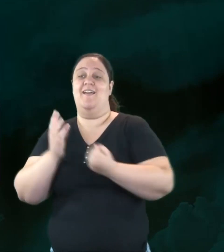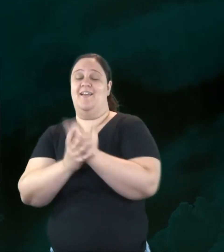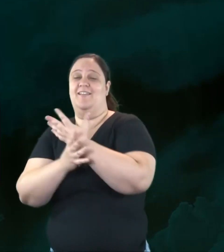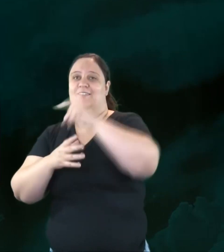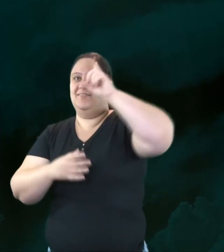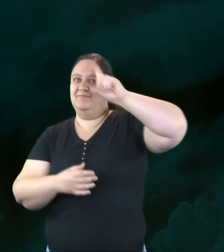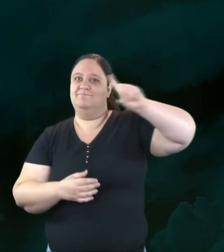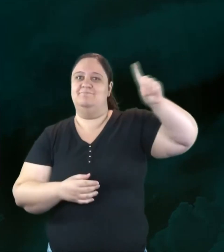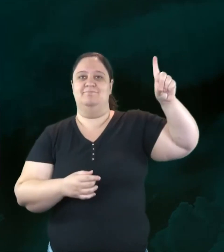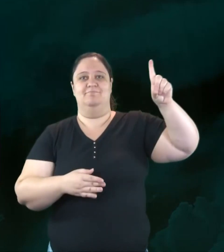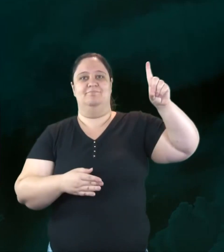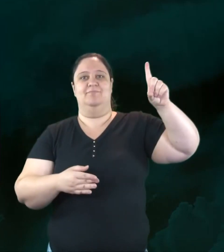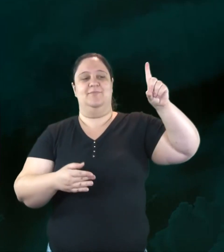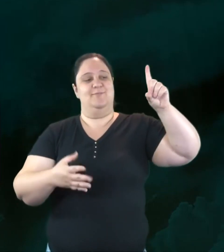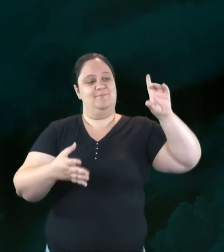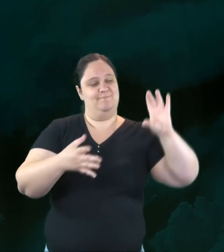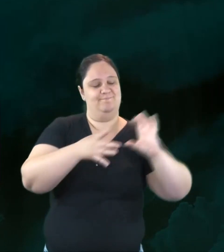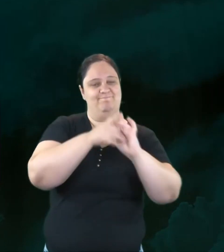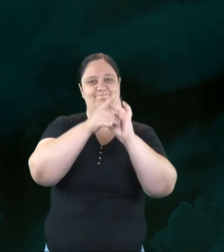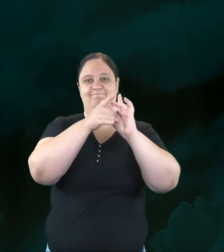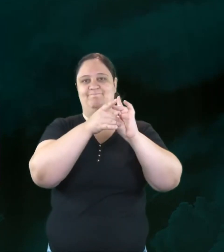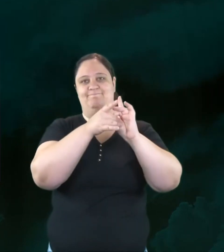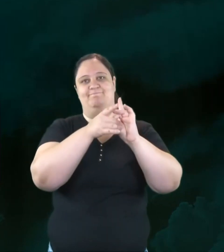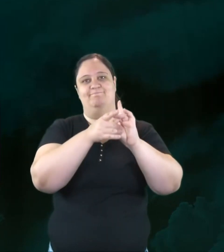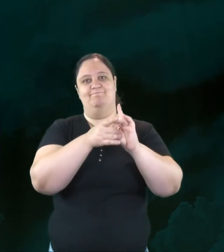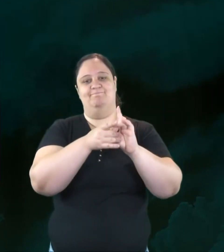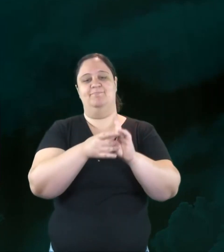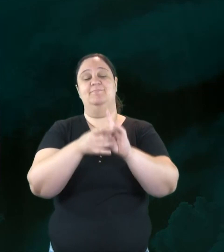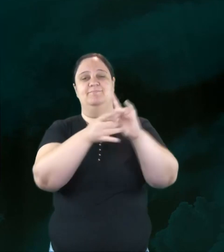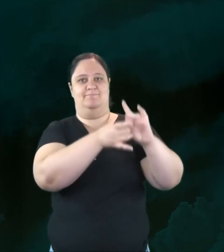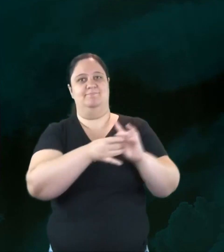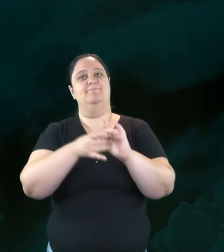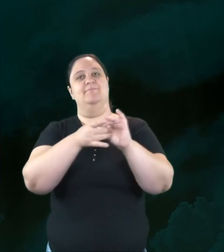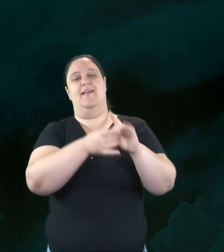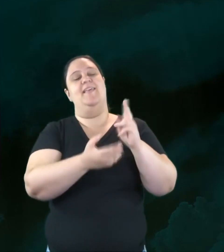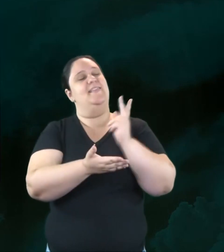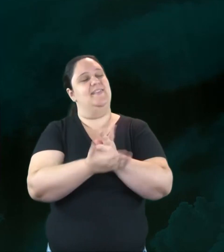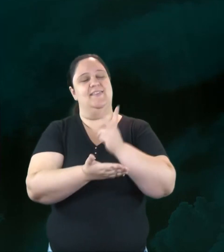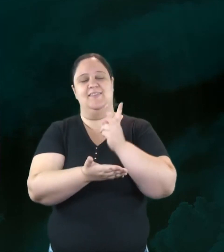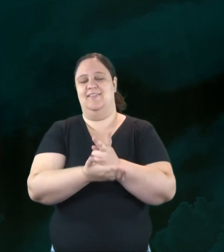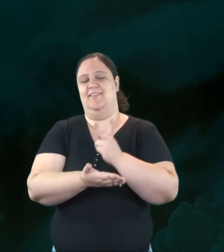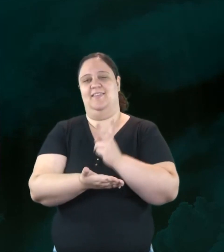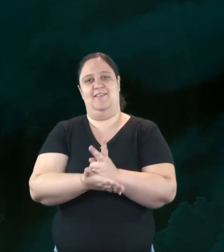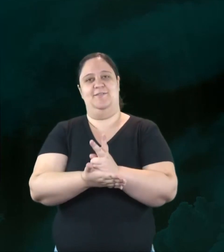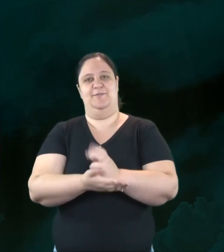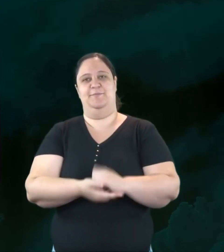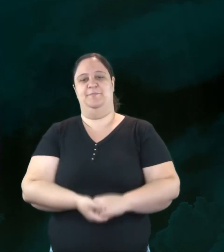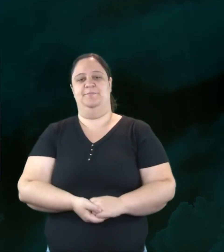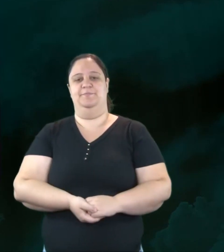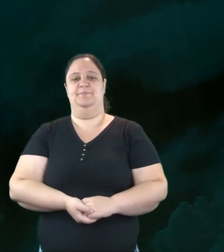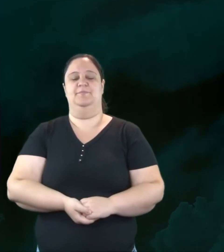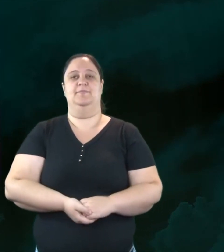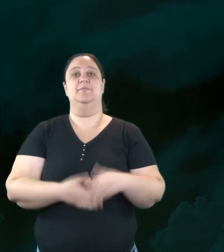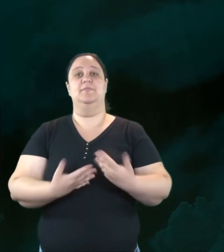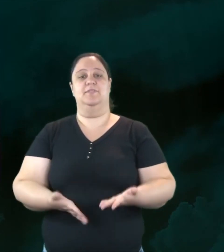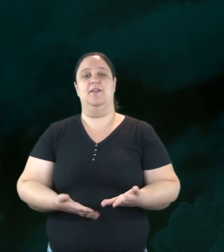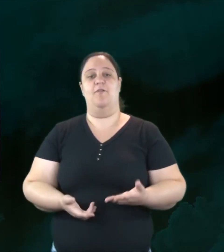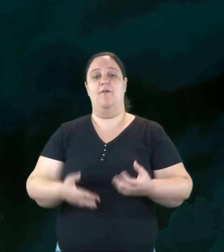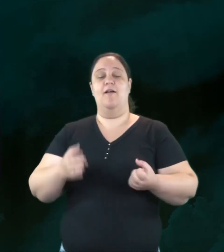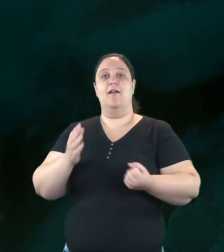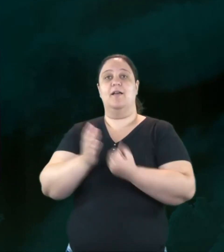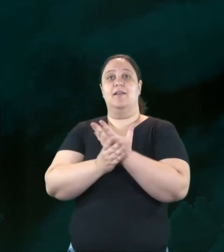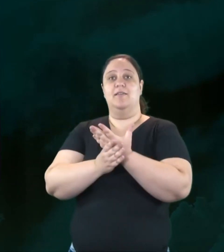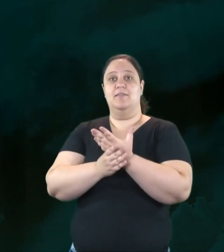positivo, faz parte de um todo. A criação de Deus faz parte de um todo, e toda a criação